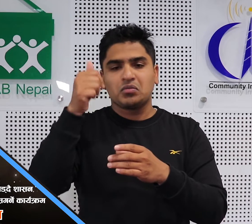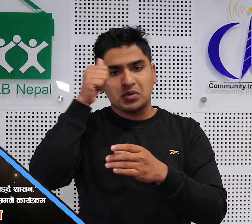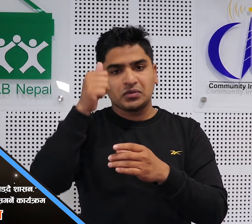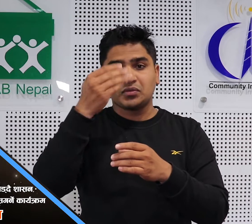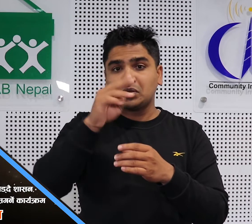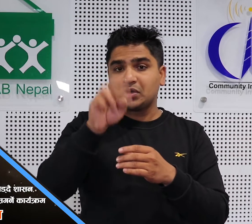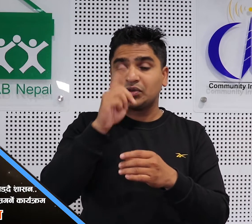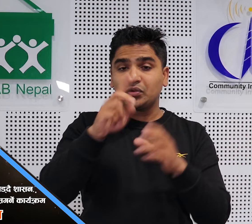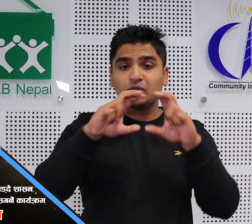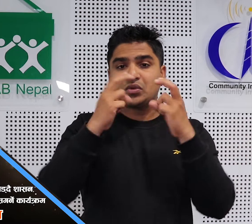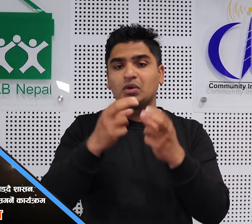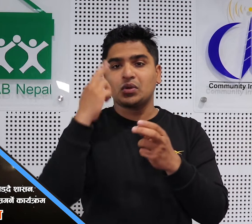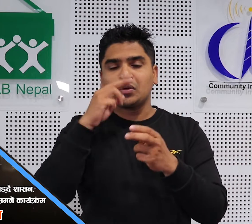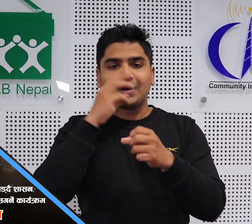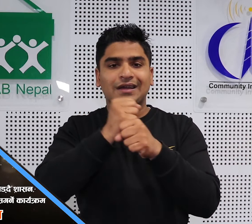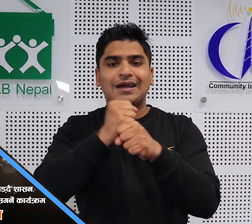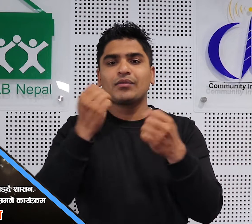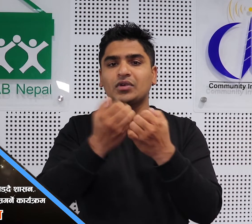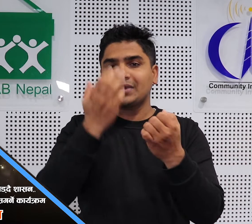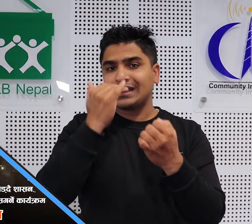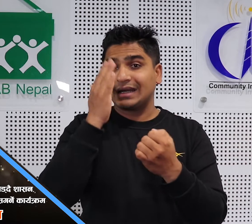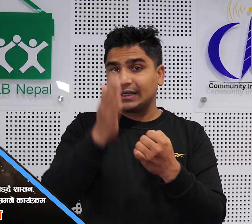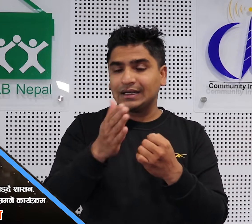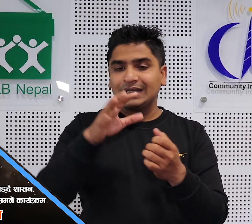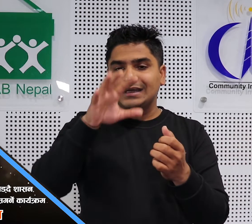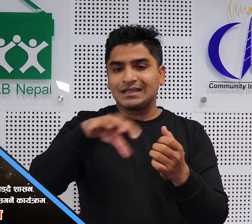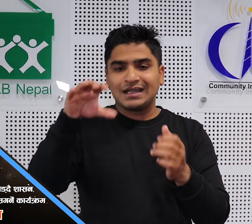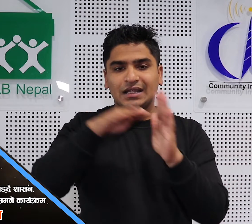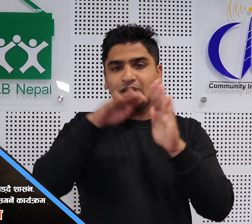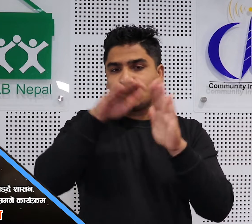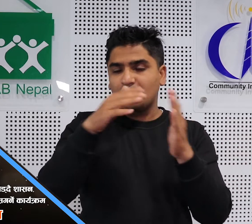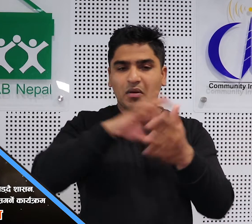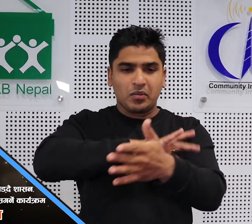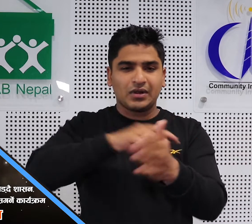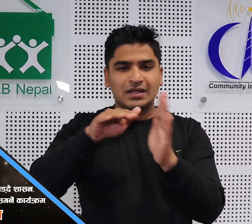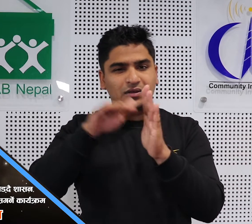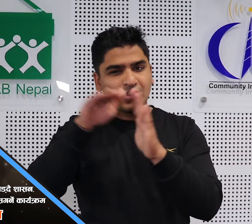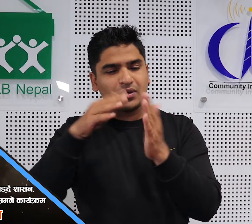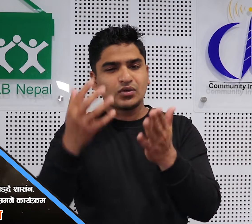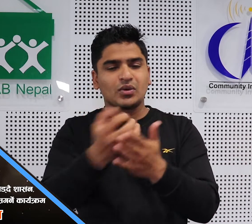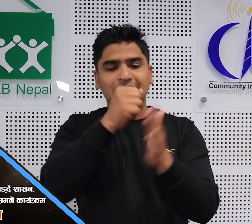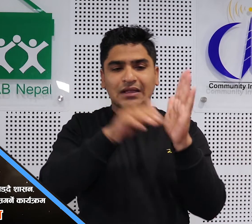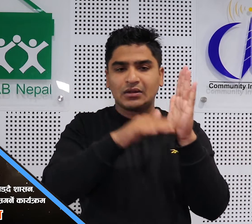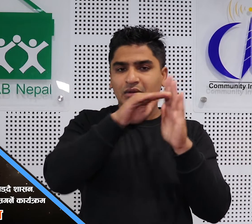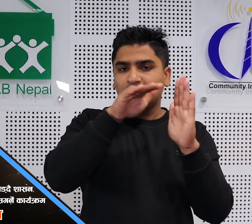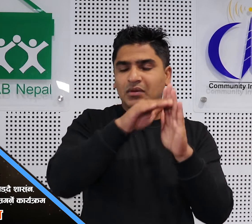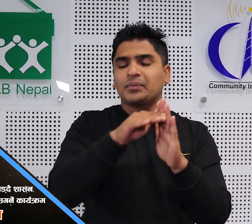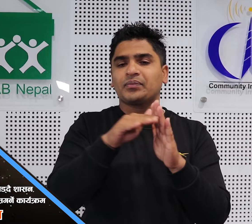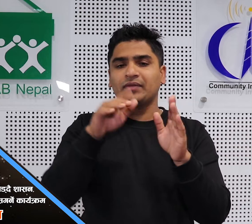सो दलको रूपमा काम गरिरहेको हुनाले अझै स्थानीय तहमा अनि प्रदेश तहमा र संघीय तहमा चाहिँ नेपालको सरकारको